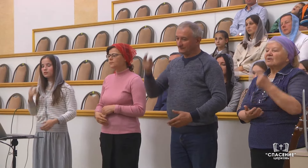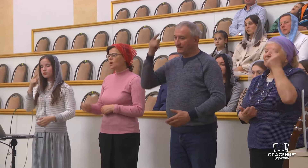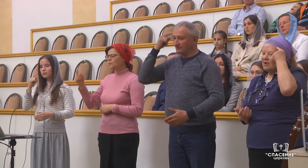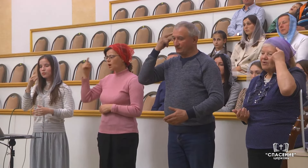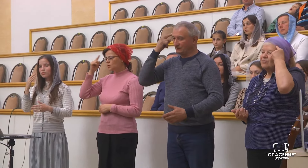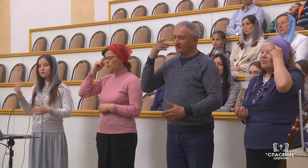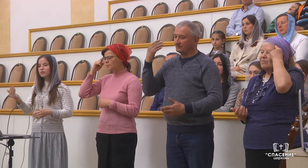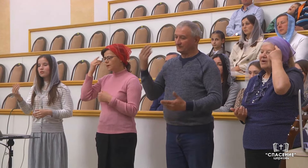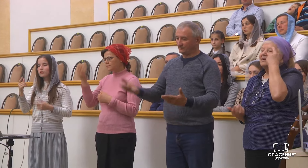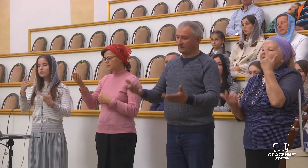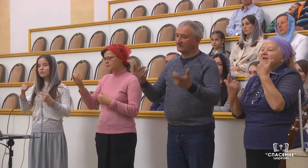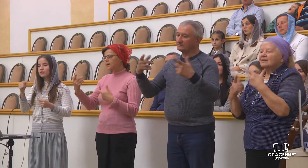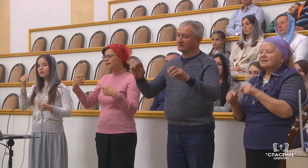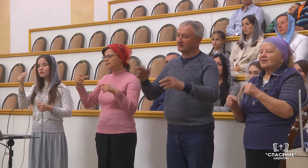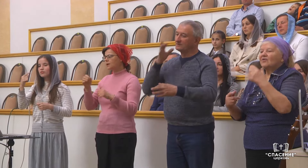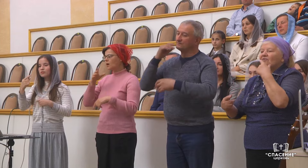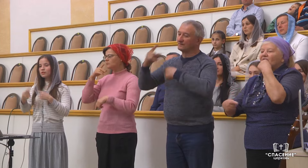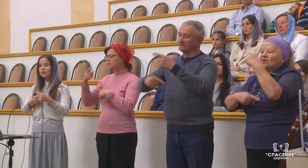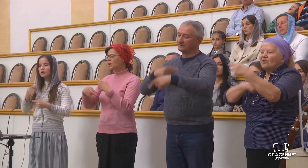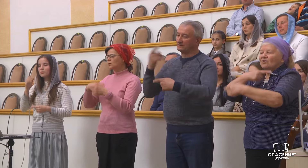Подумай, где ты вечность